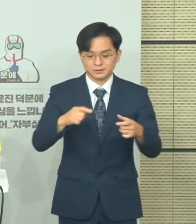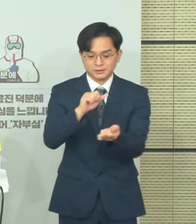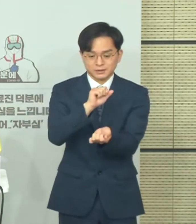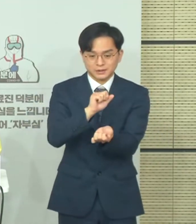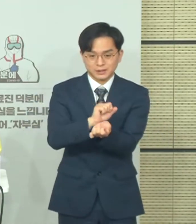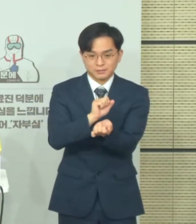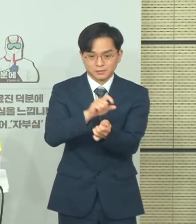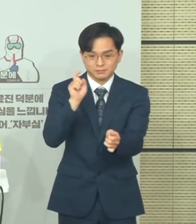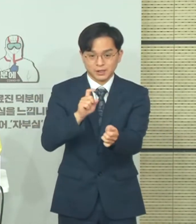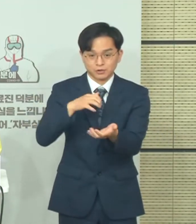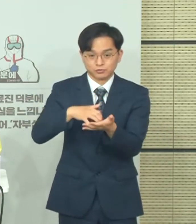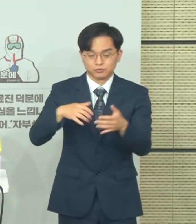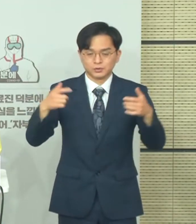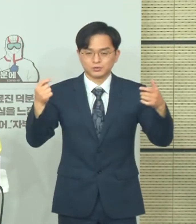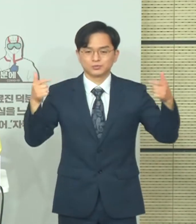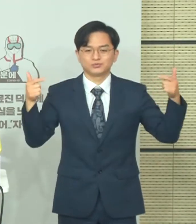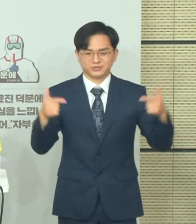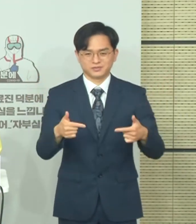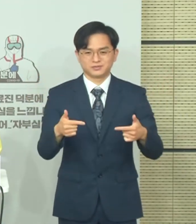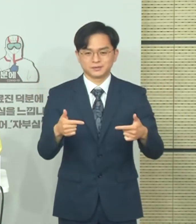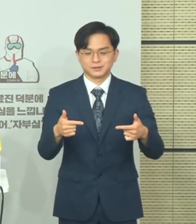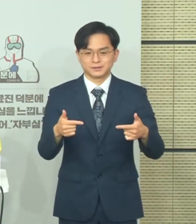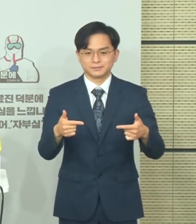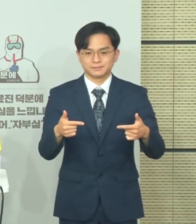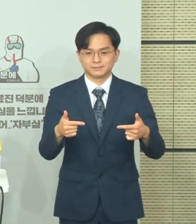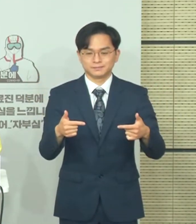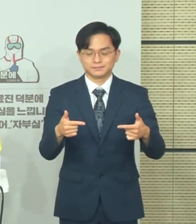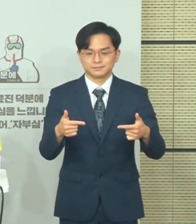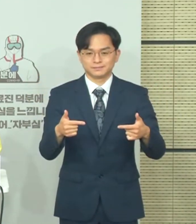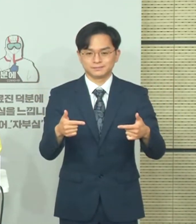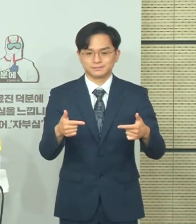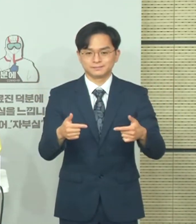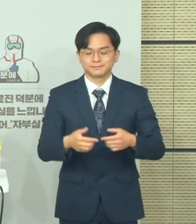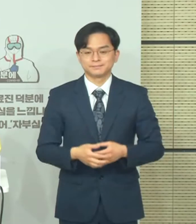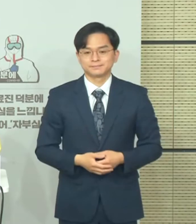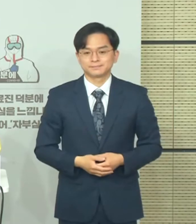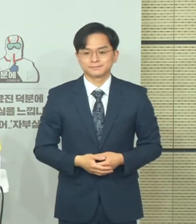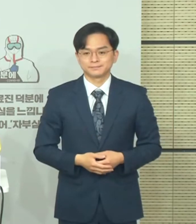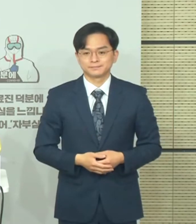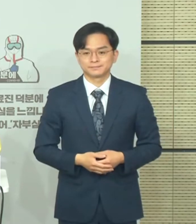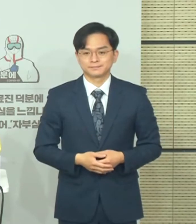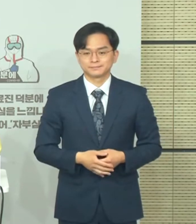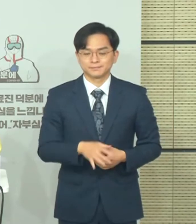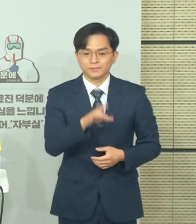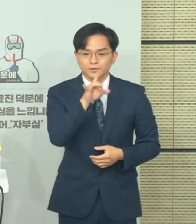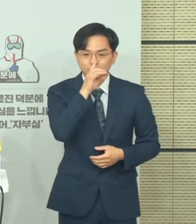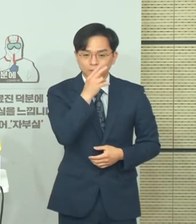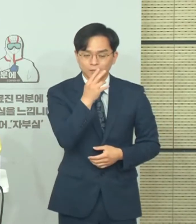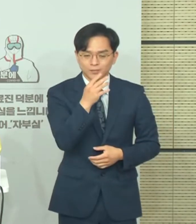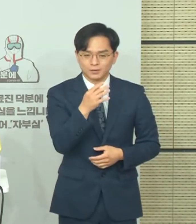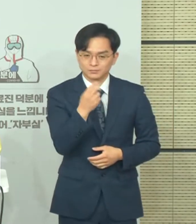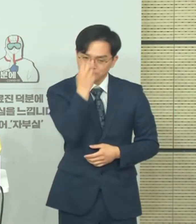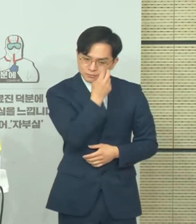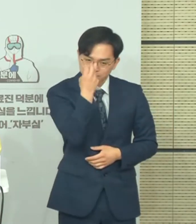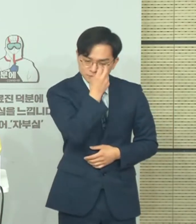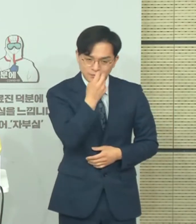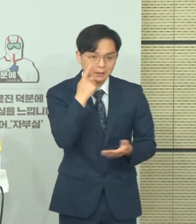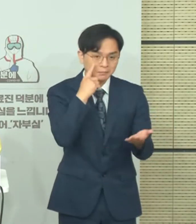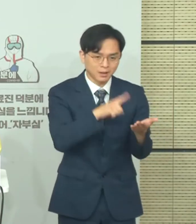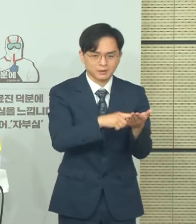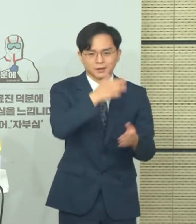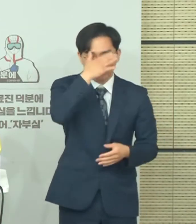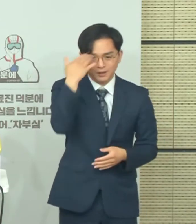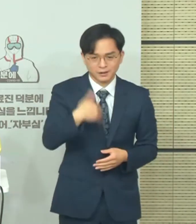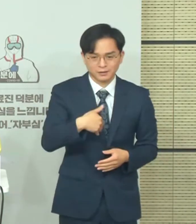다소 감소하는 양상입니다 그러나 방역 당국에 관리가 어려운 소규모 시설이나 섬